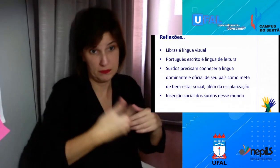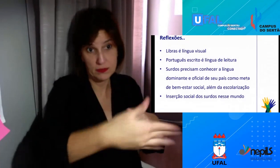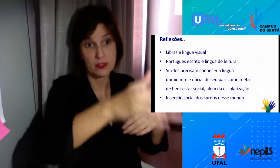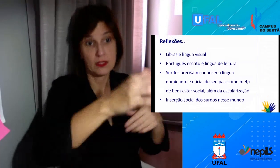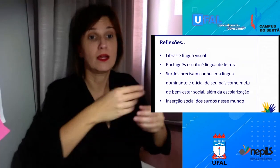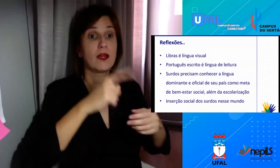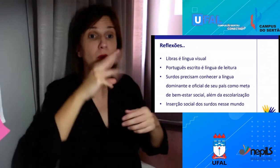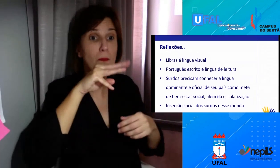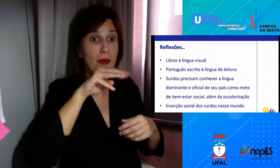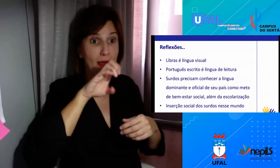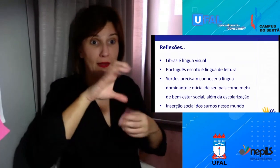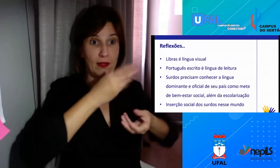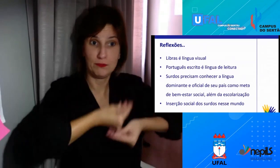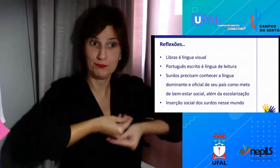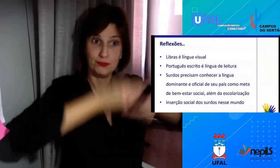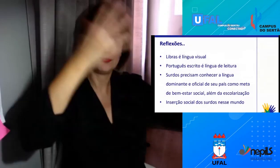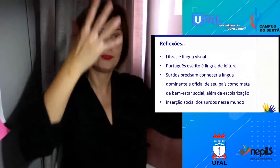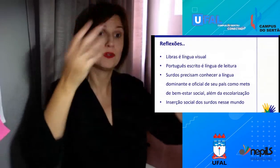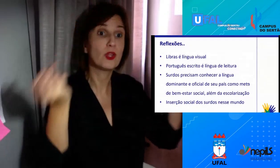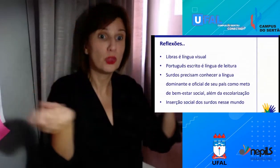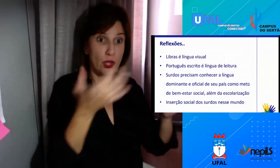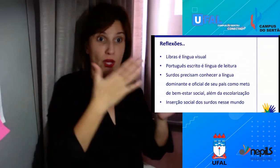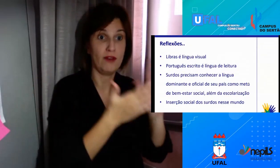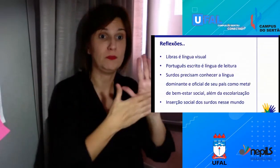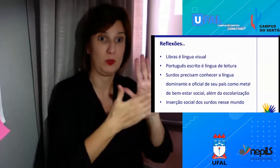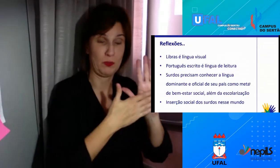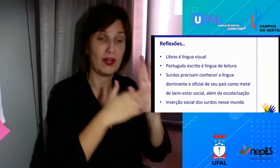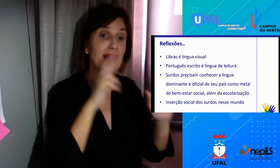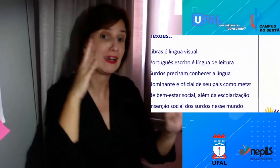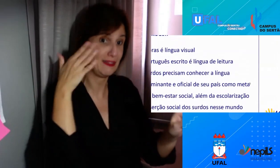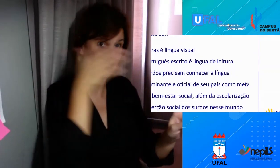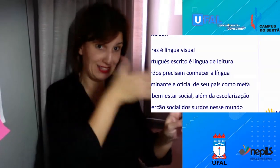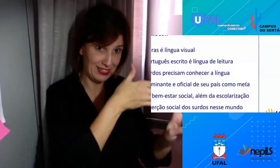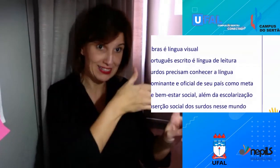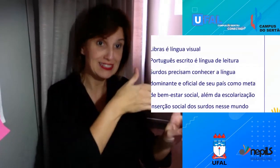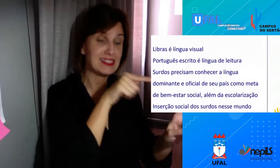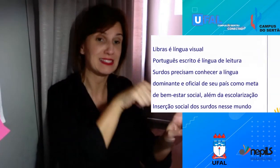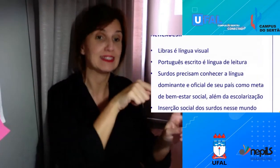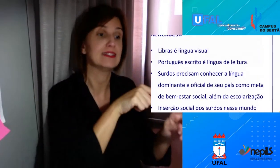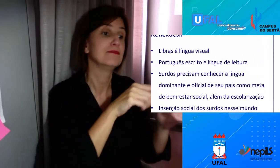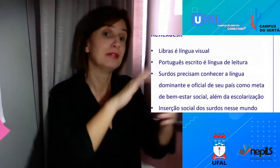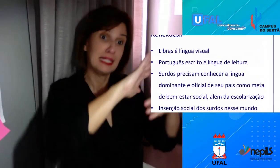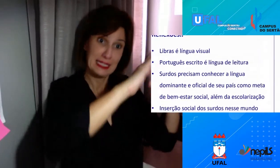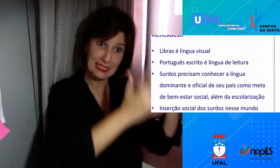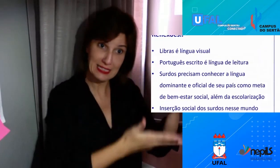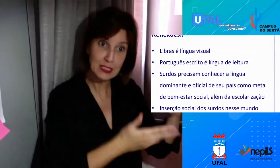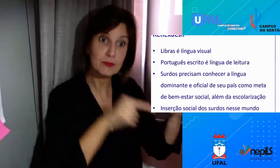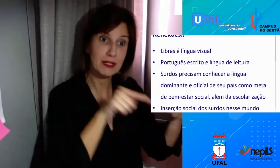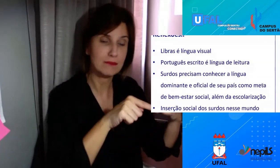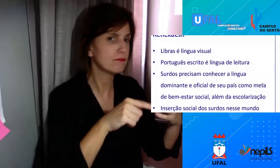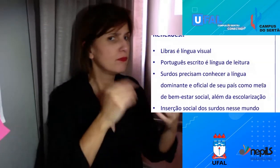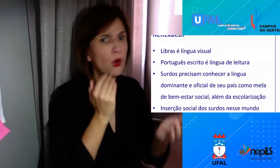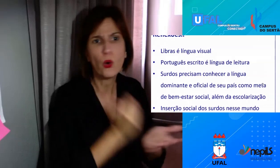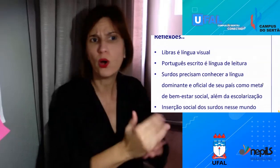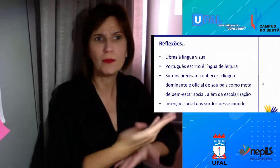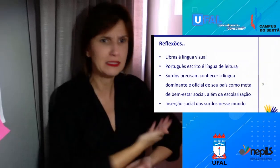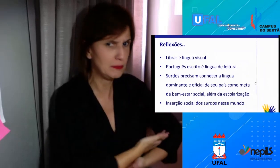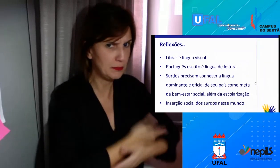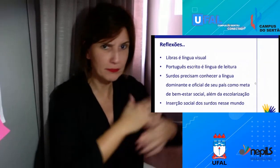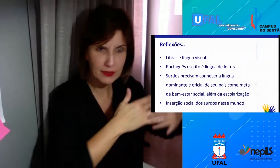Bem, o que esperamos a partir disso, como divulgação através do MEC, desses documentos referenciais